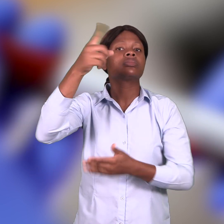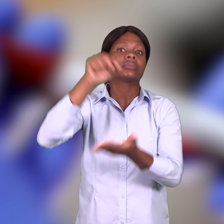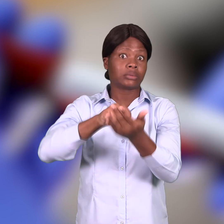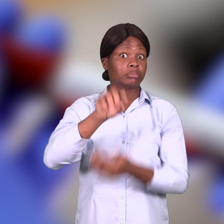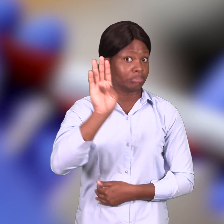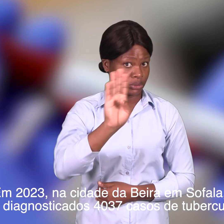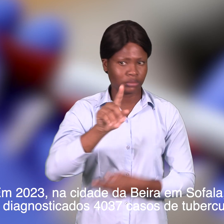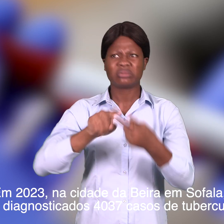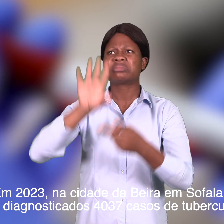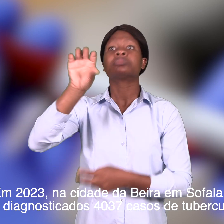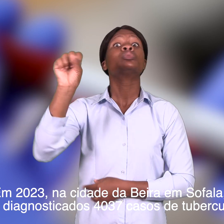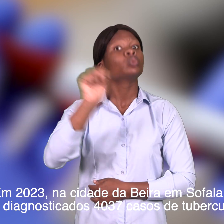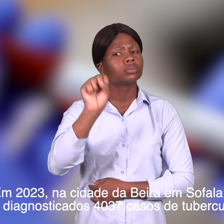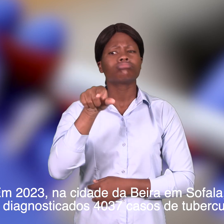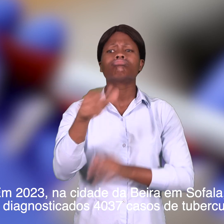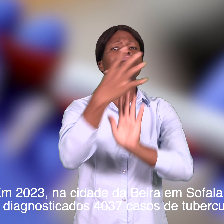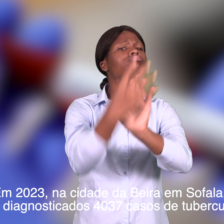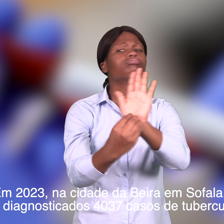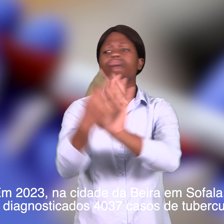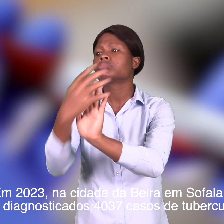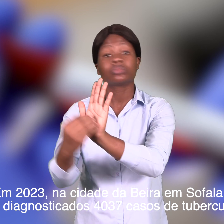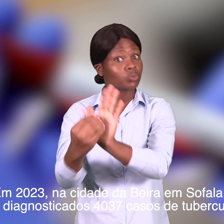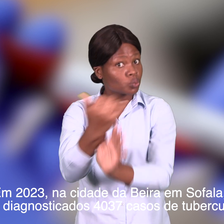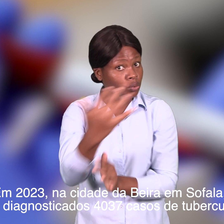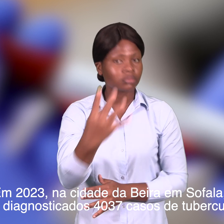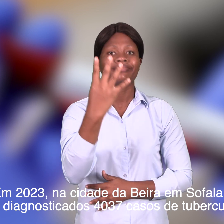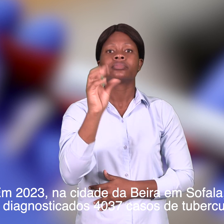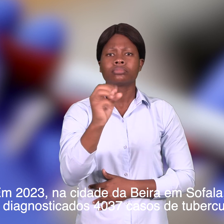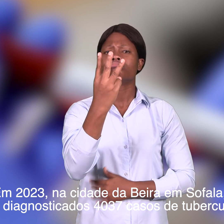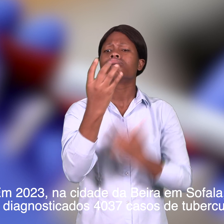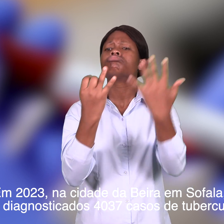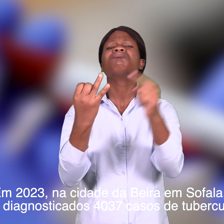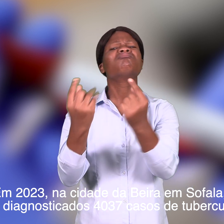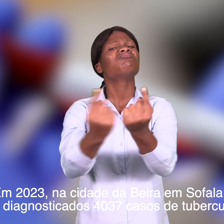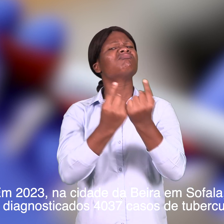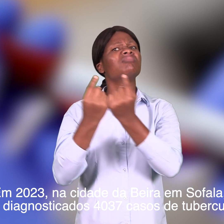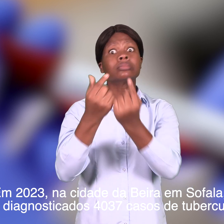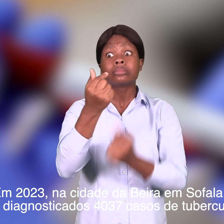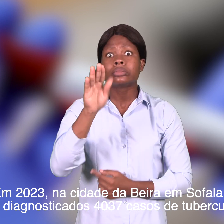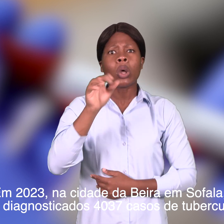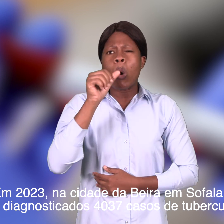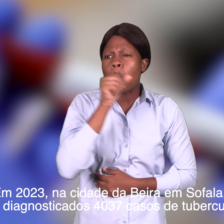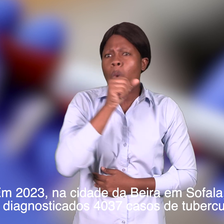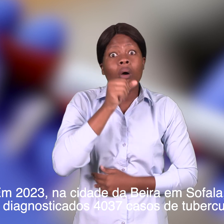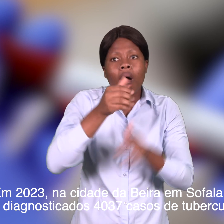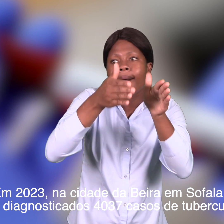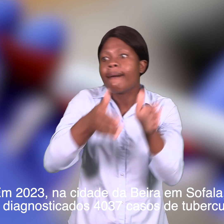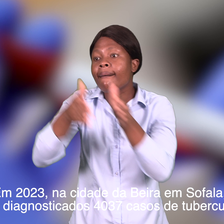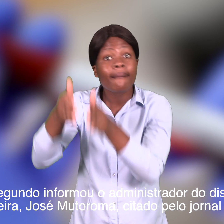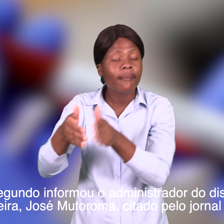Em 2023, na cidade da Beira, em Sofala, foram diagnosticados 4.037 casos de tuberculose, segundo